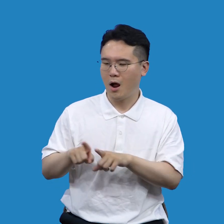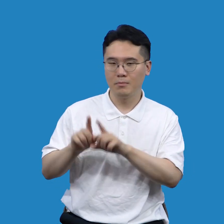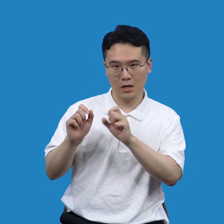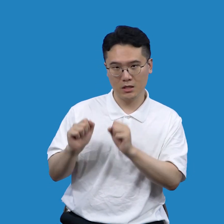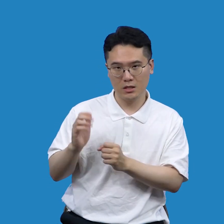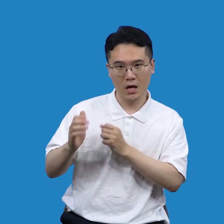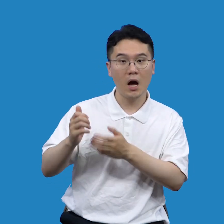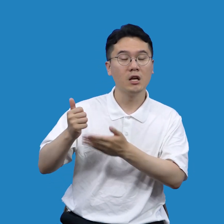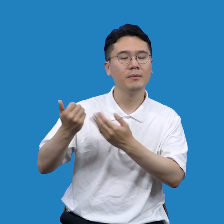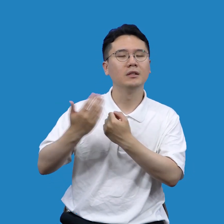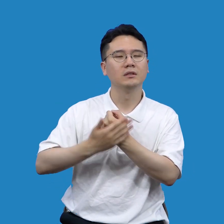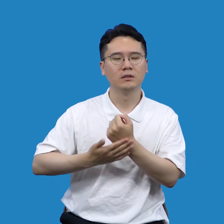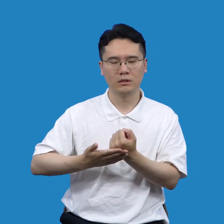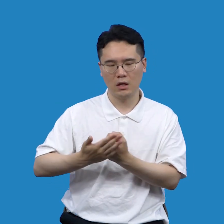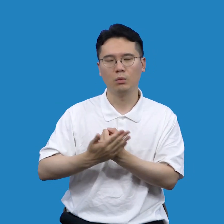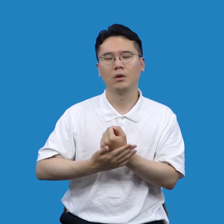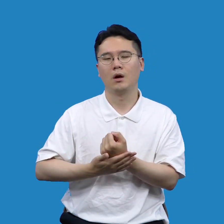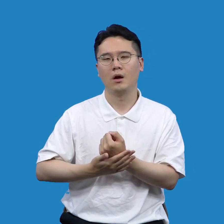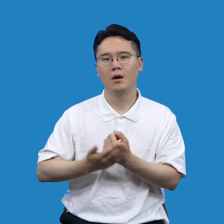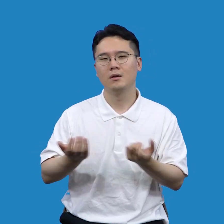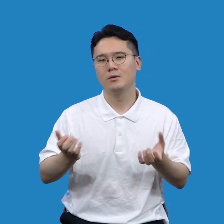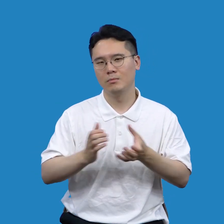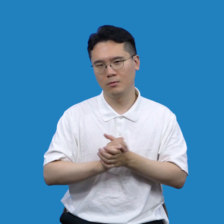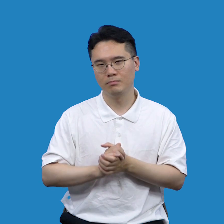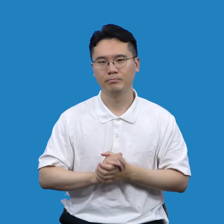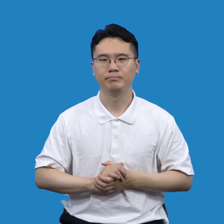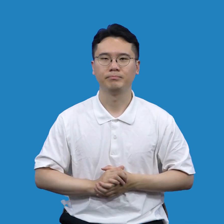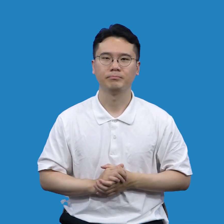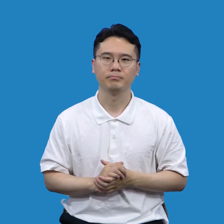하신 하나님의 은혜로라. 아멘.